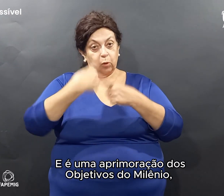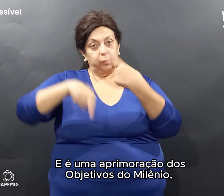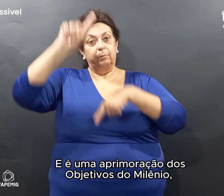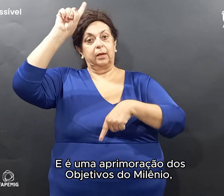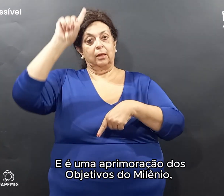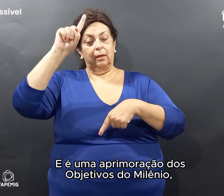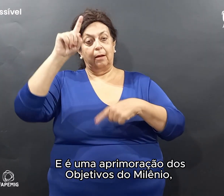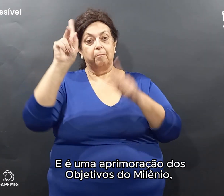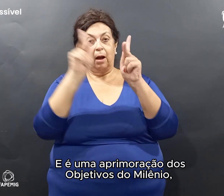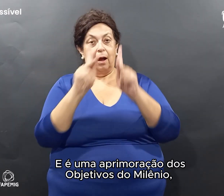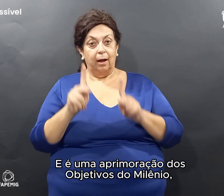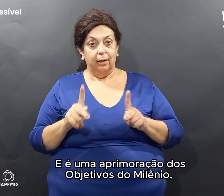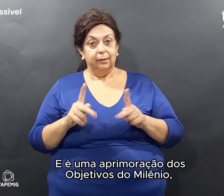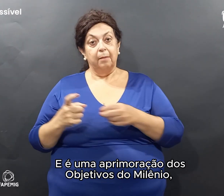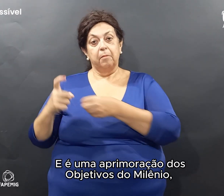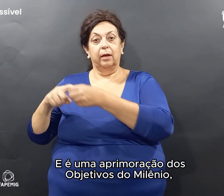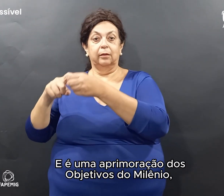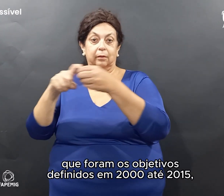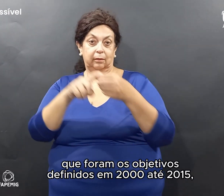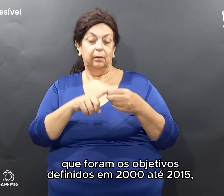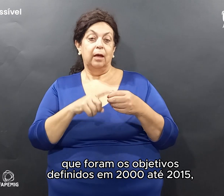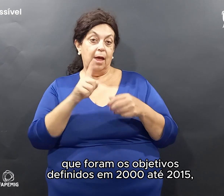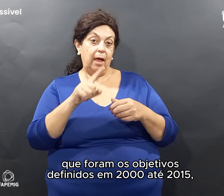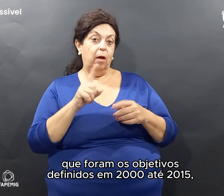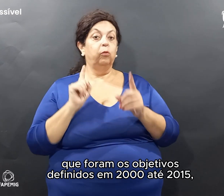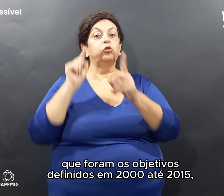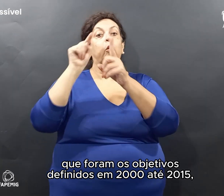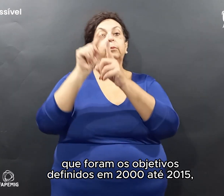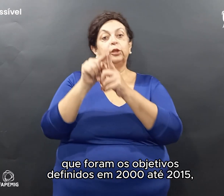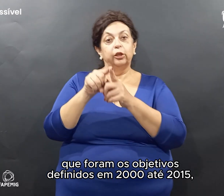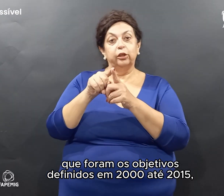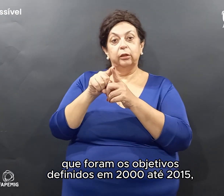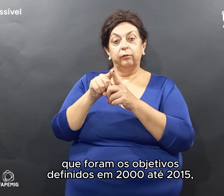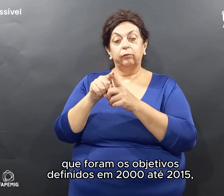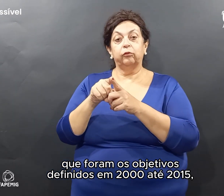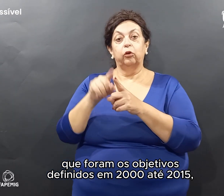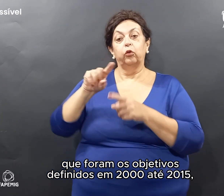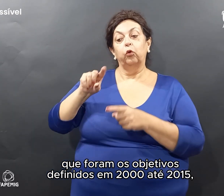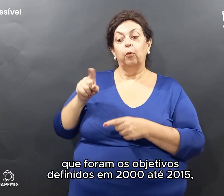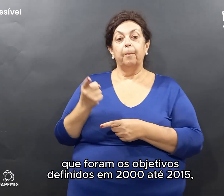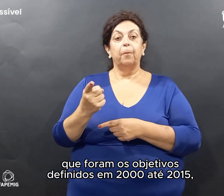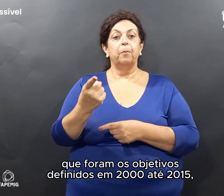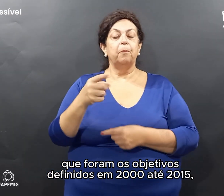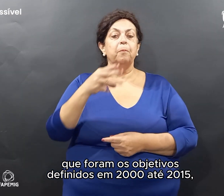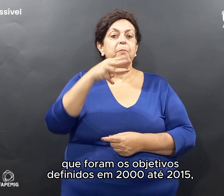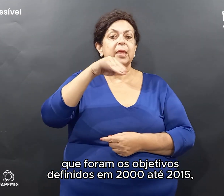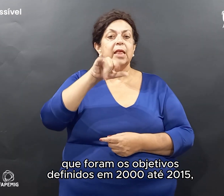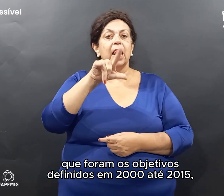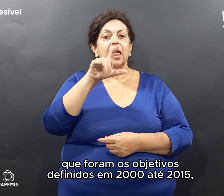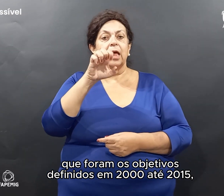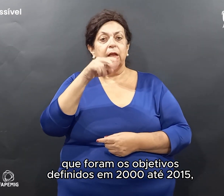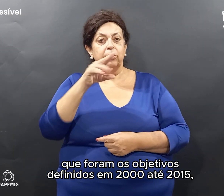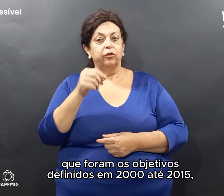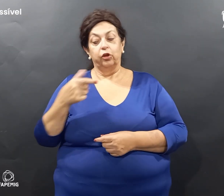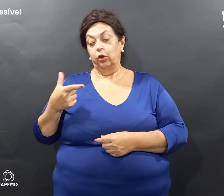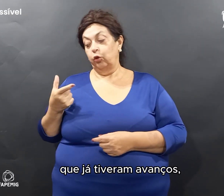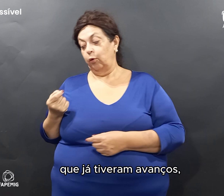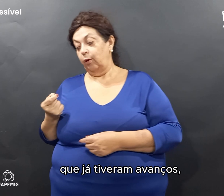aprimoração dos objetivos do milênio, que foram aí os objetivos definidos em 2000 até 2015, então que